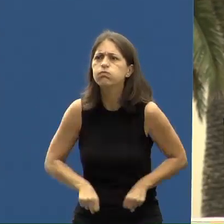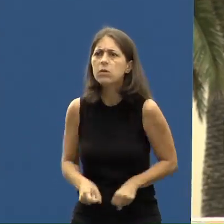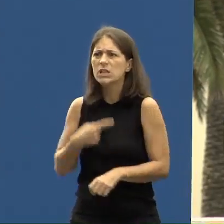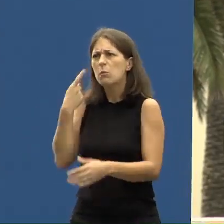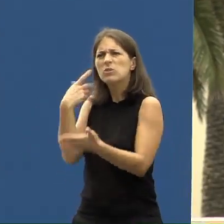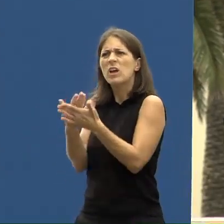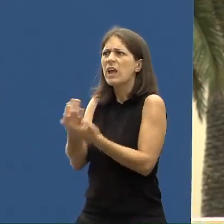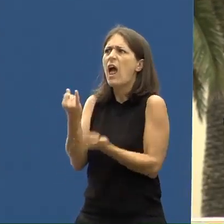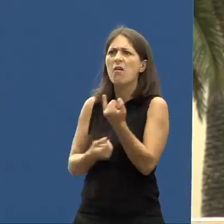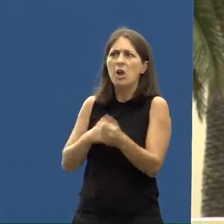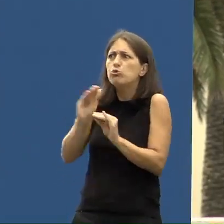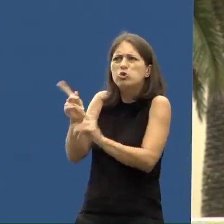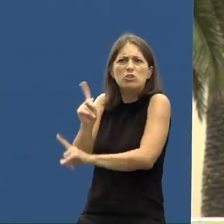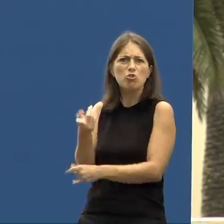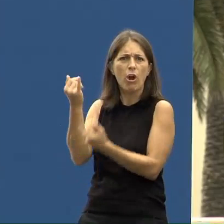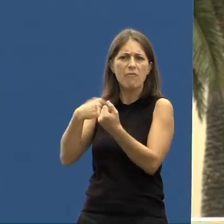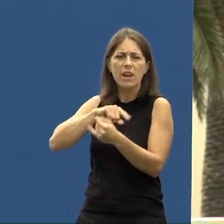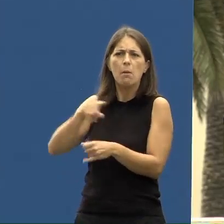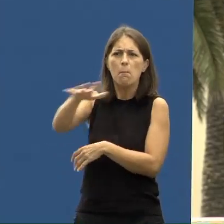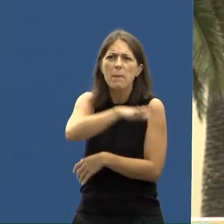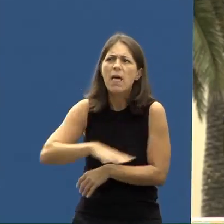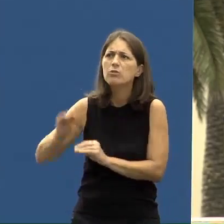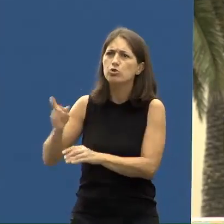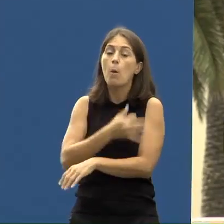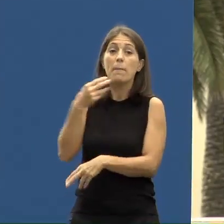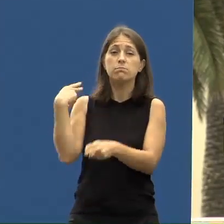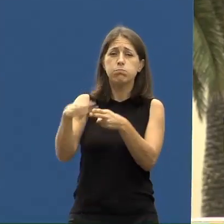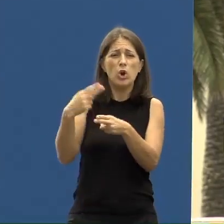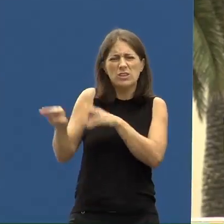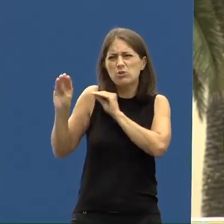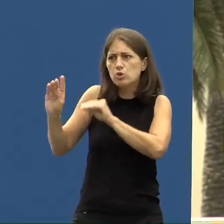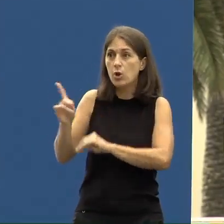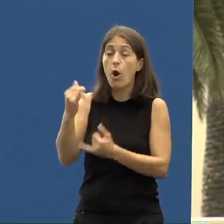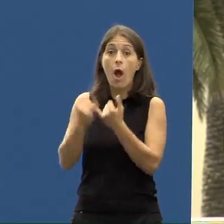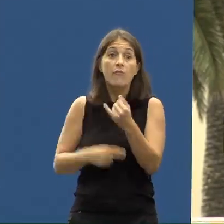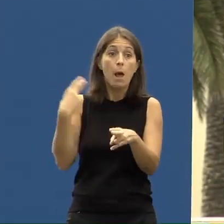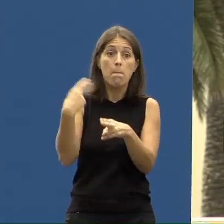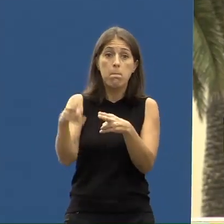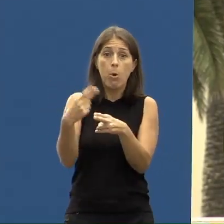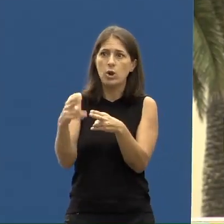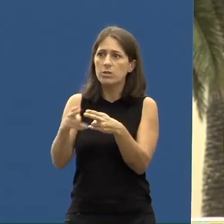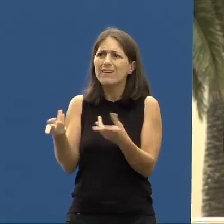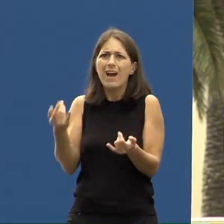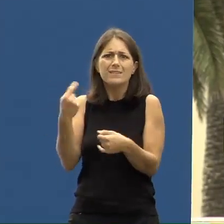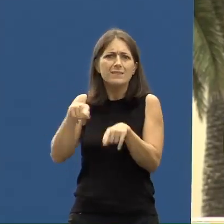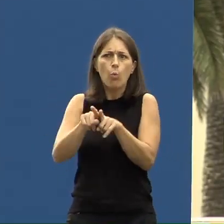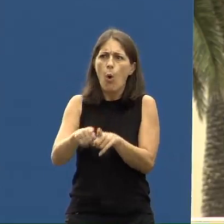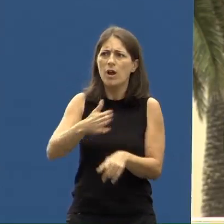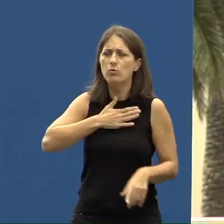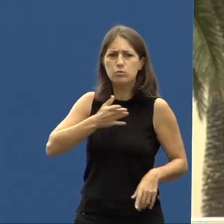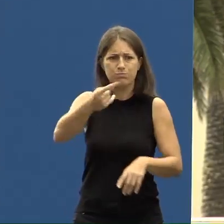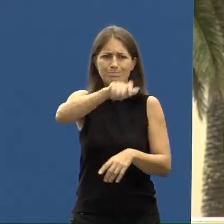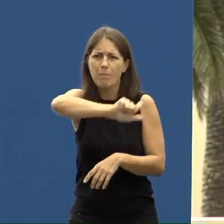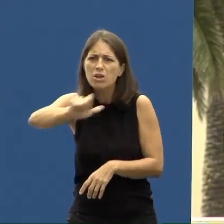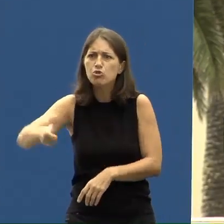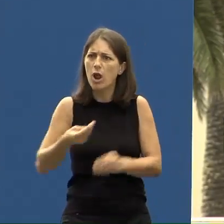as rúas non eran deles, as prazas non eran deles, e a política non era deles, era a política, tiña que ser a política ao servicio da xente, non